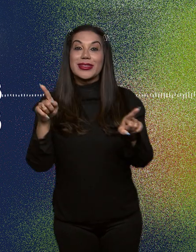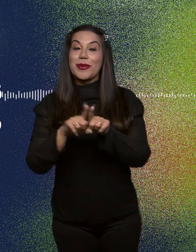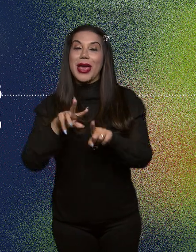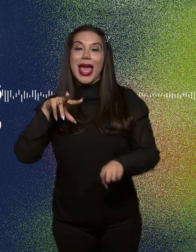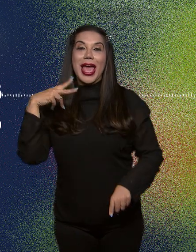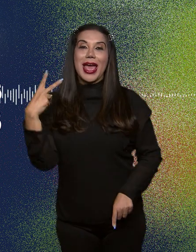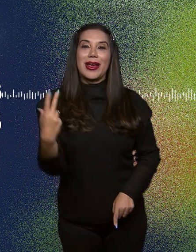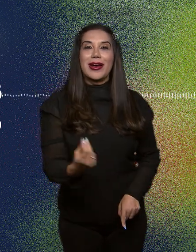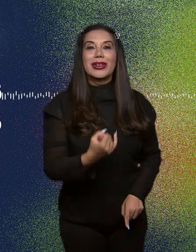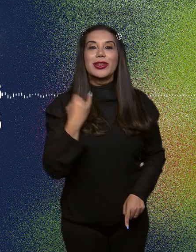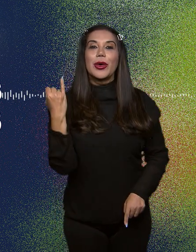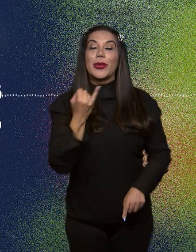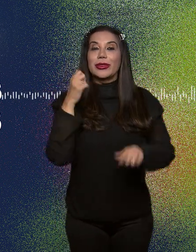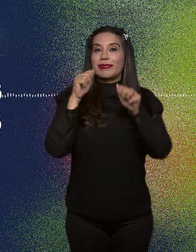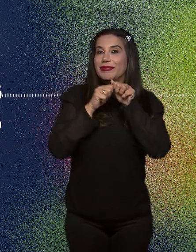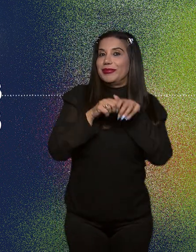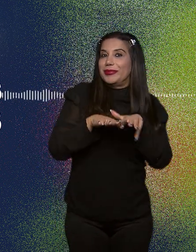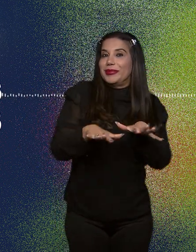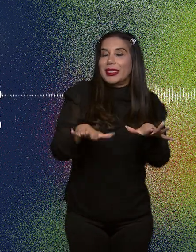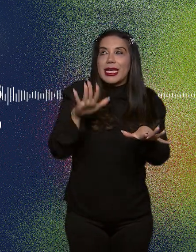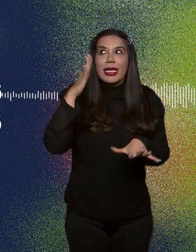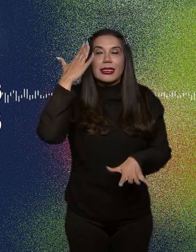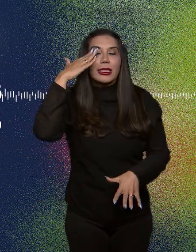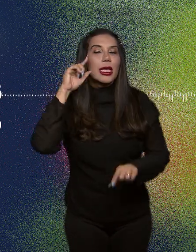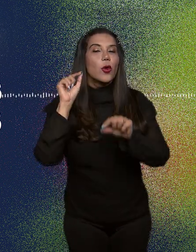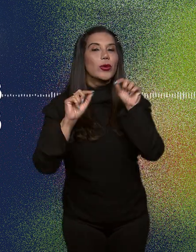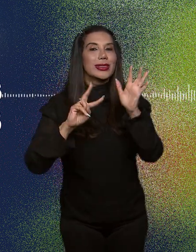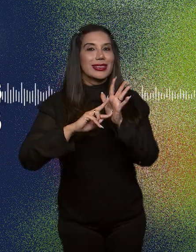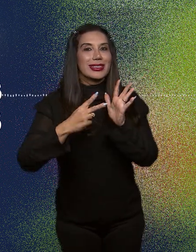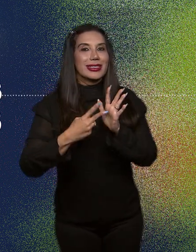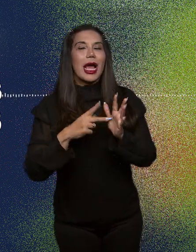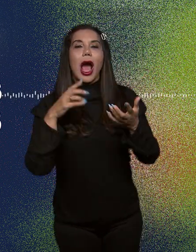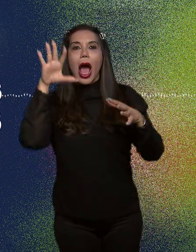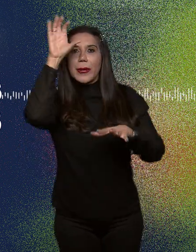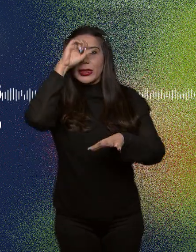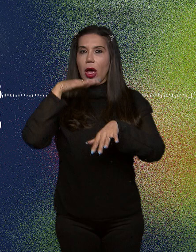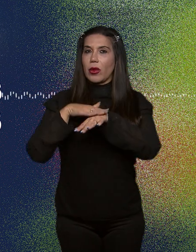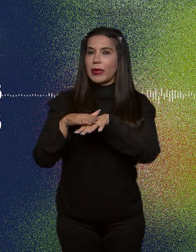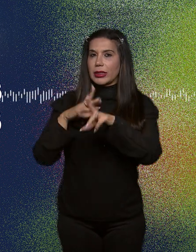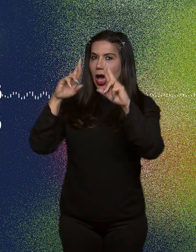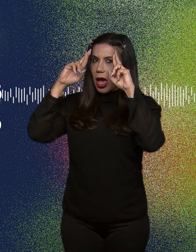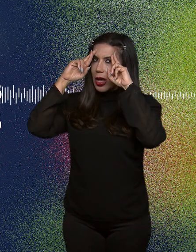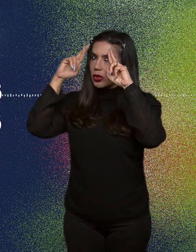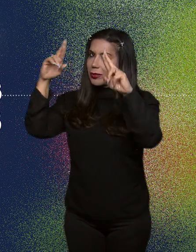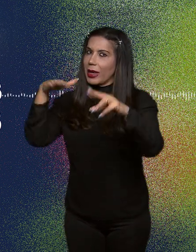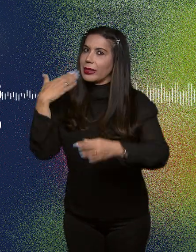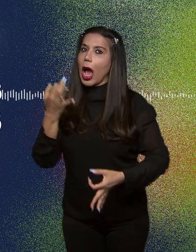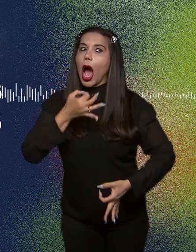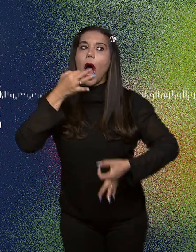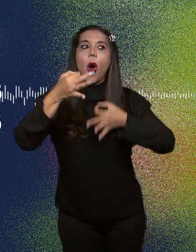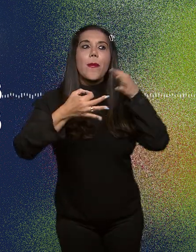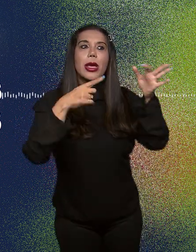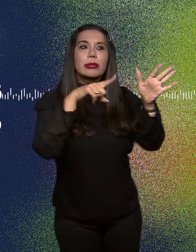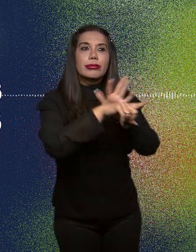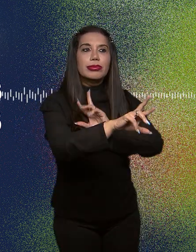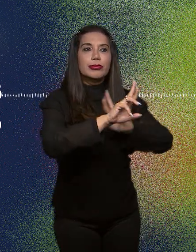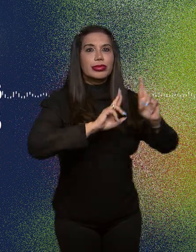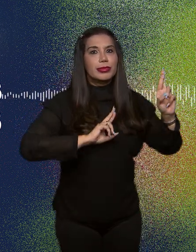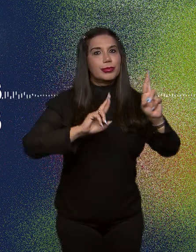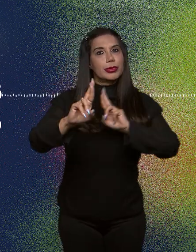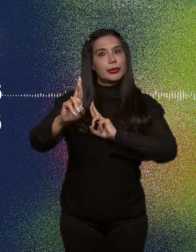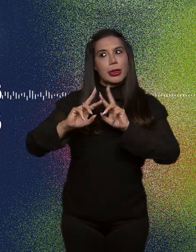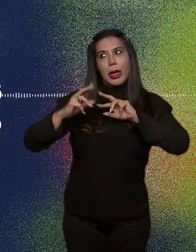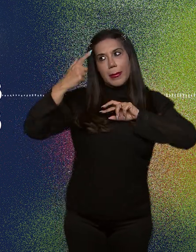um efeito colateral de entender das eleições é aprender a conversar, aprender a entender os argumentos de quem